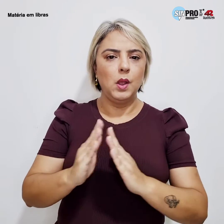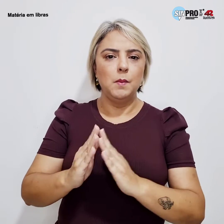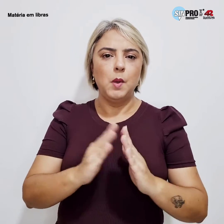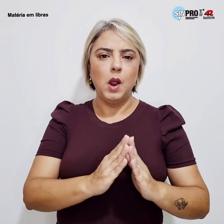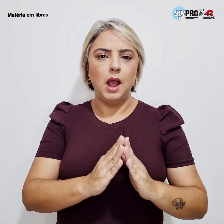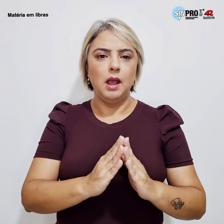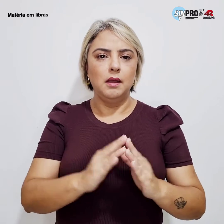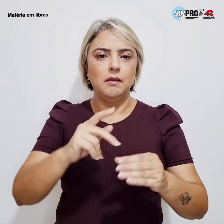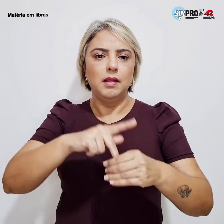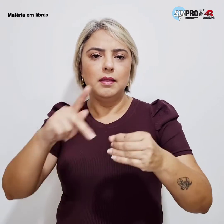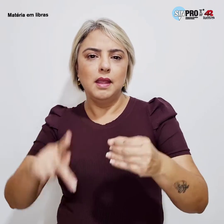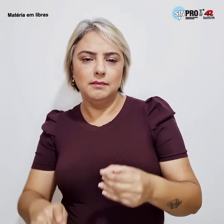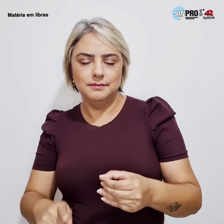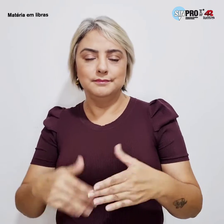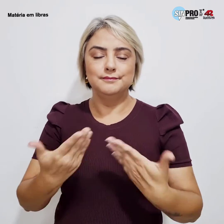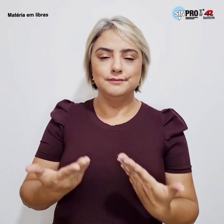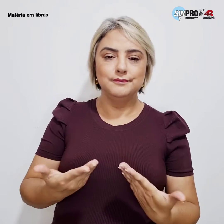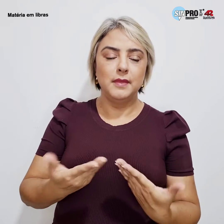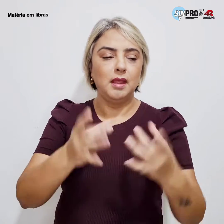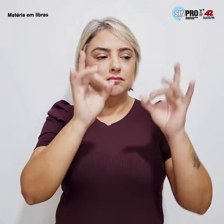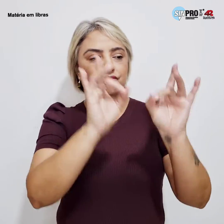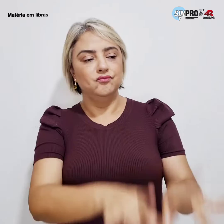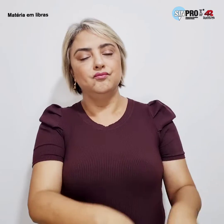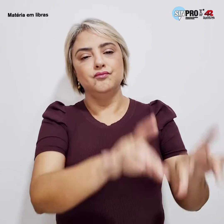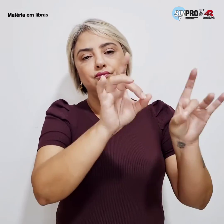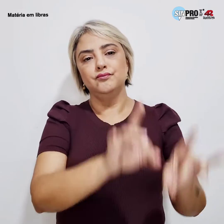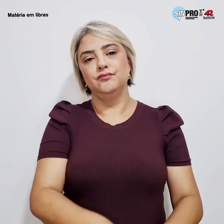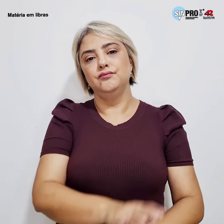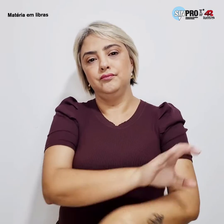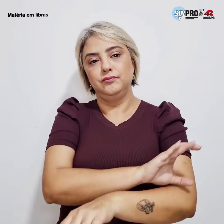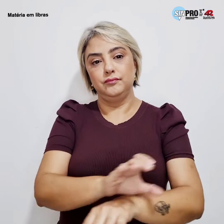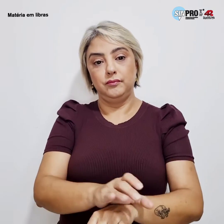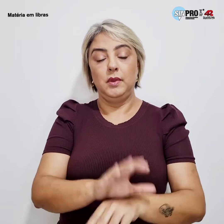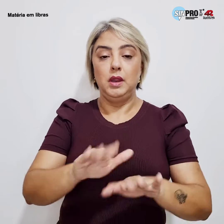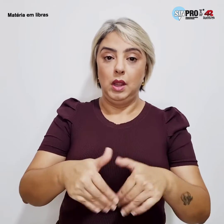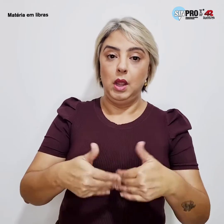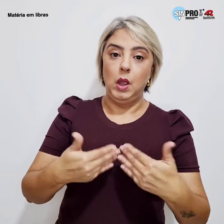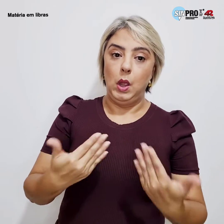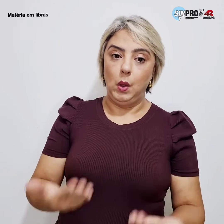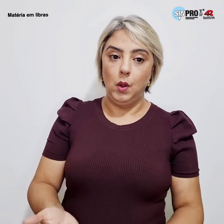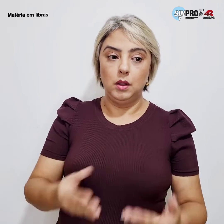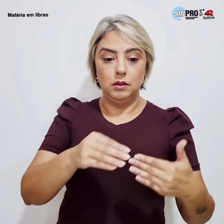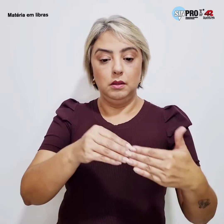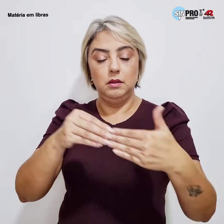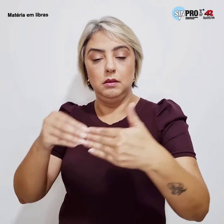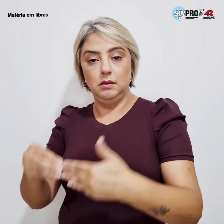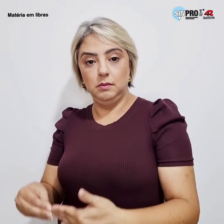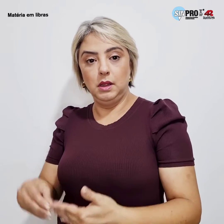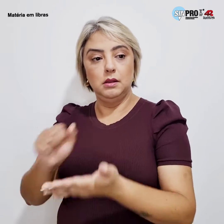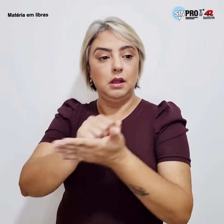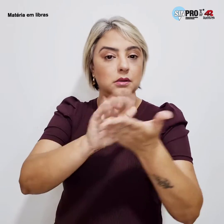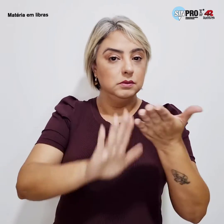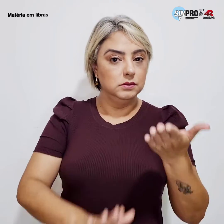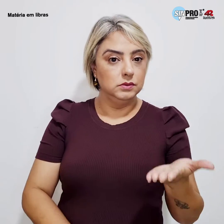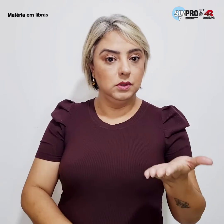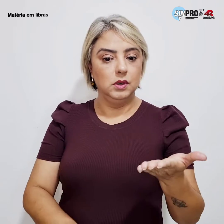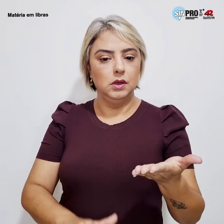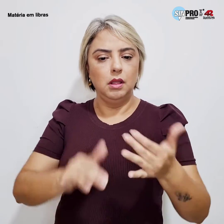Telebrasília, gerando abandono do curso. Quando encaminhamos ações de divulgação